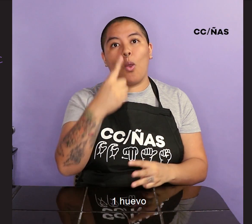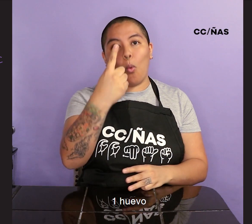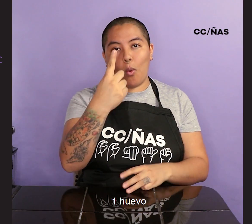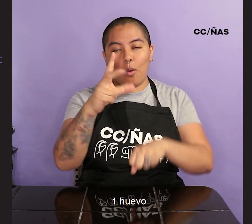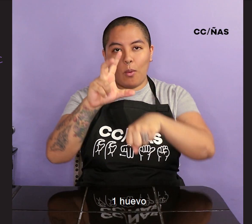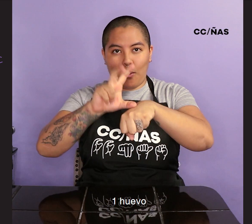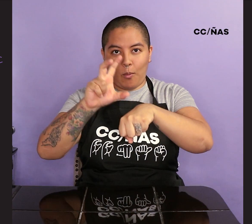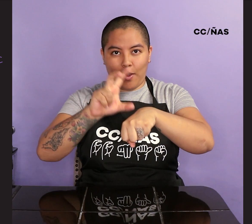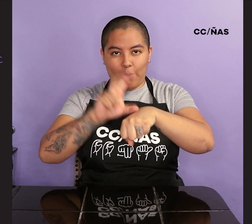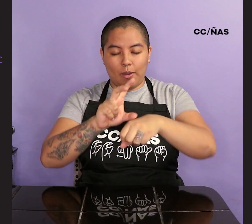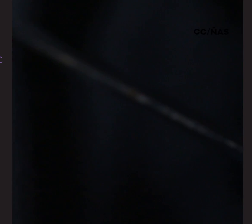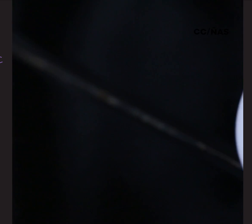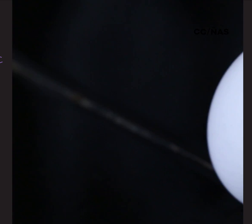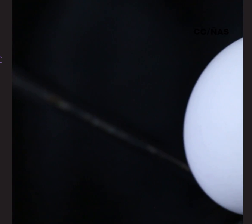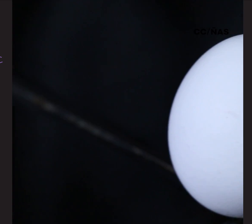un huevo,